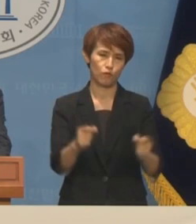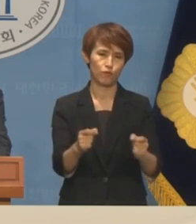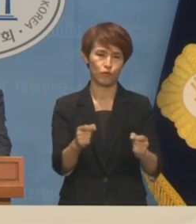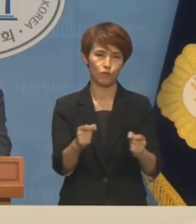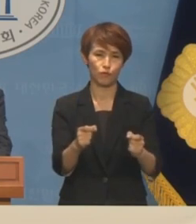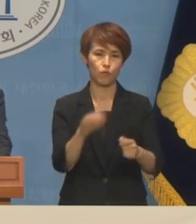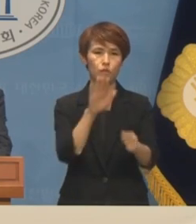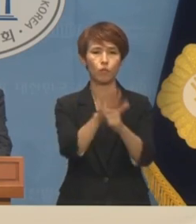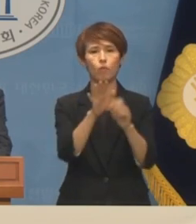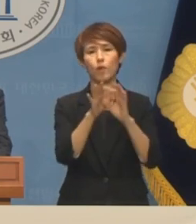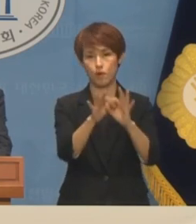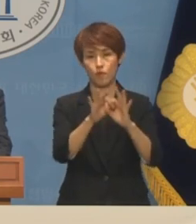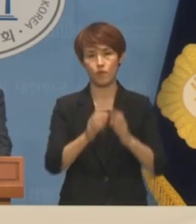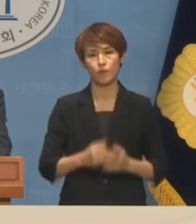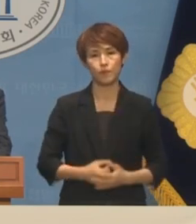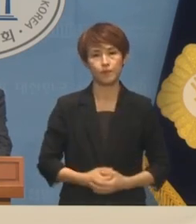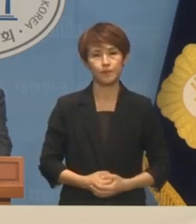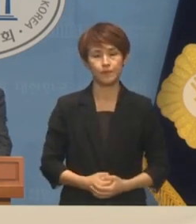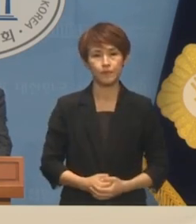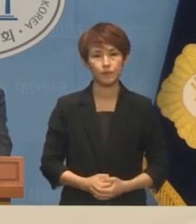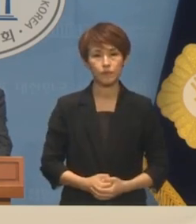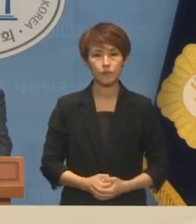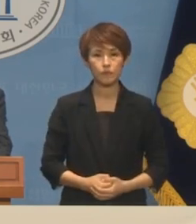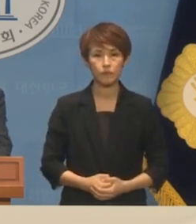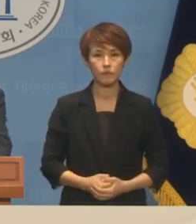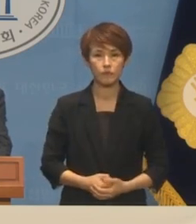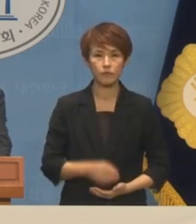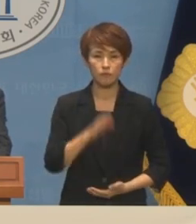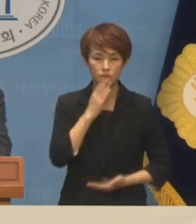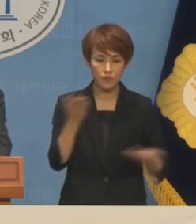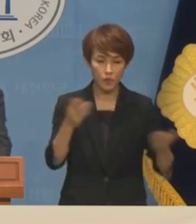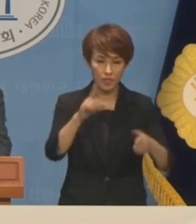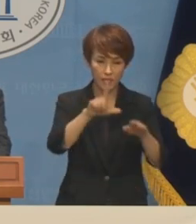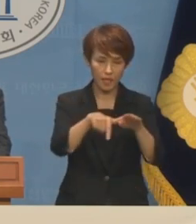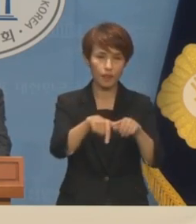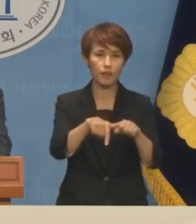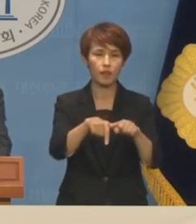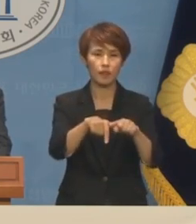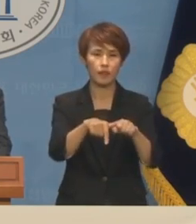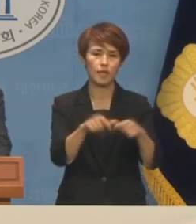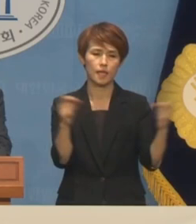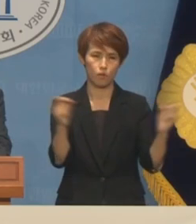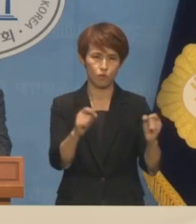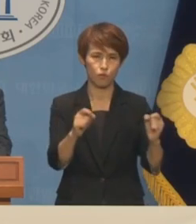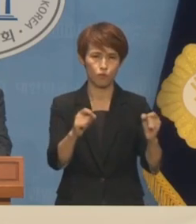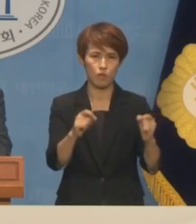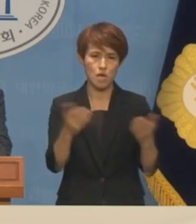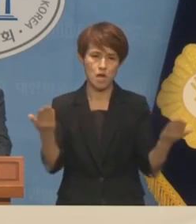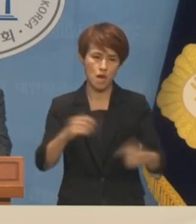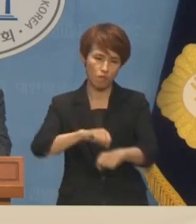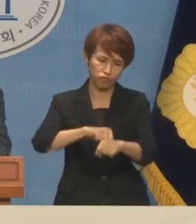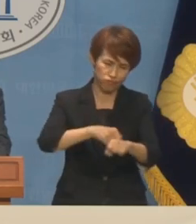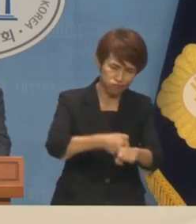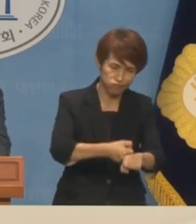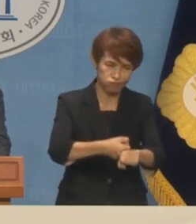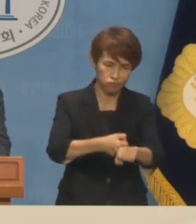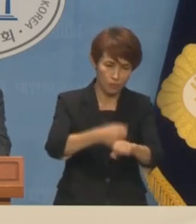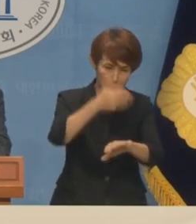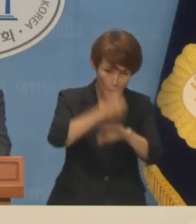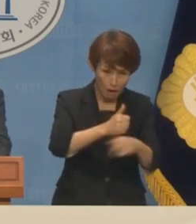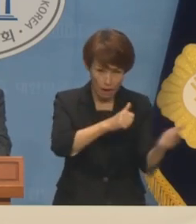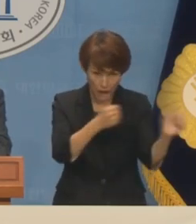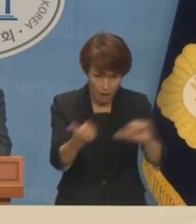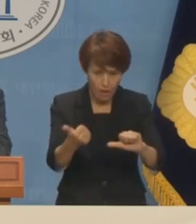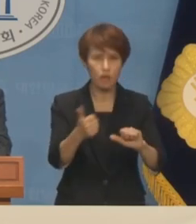지원에 관련된 법률안들입니다. 실노동시간을 단축하고 과로사 등을 예방해서